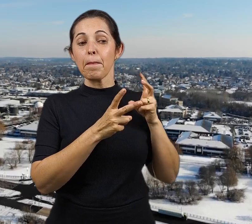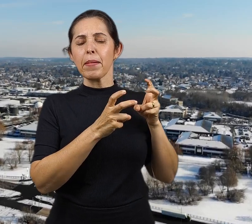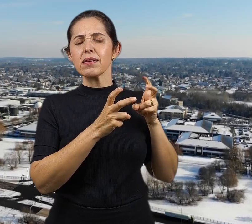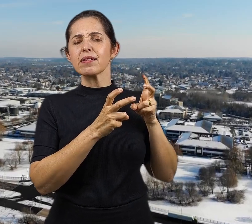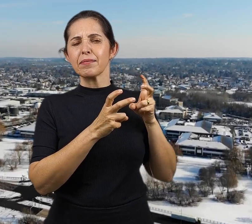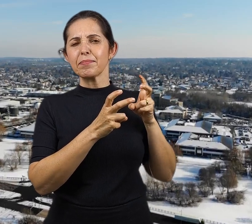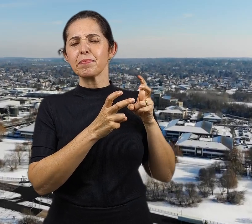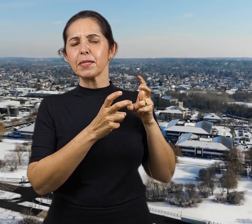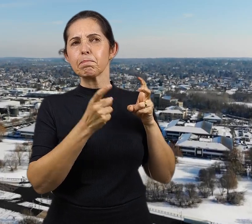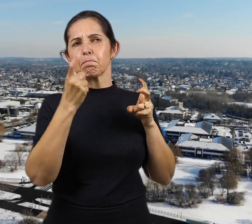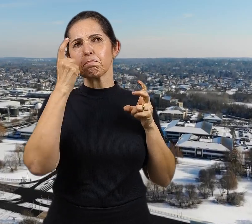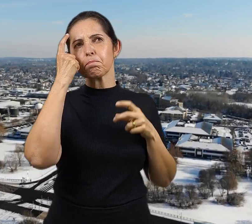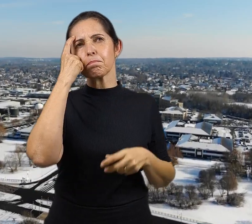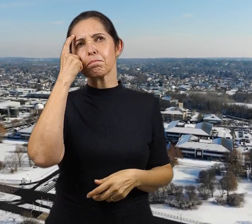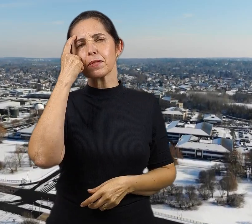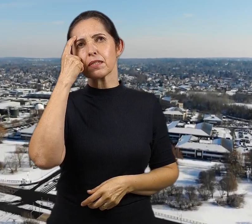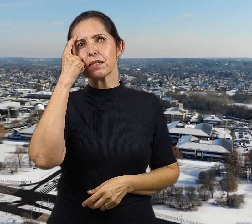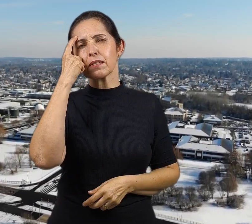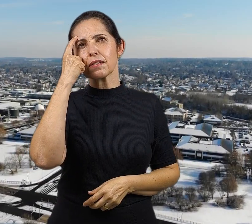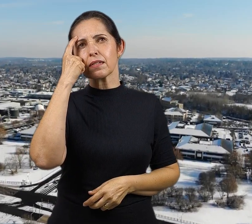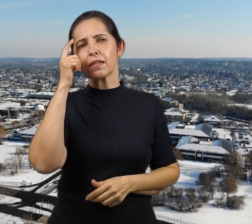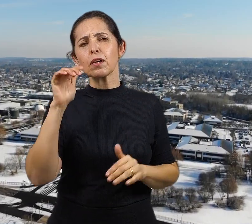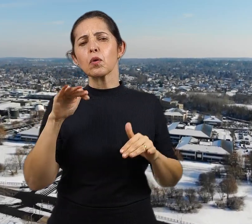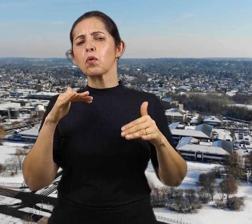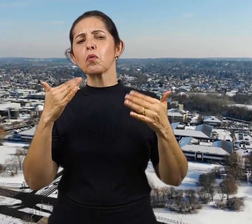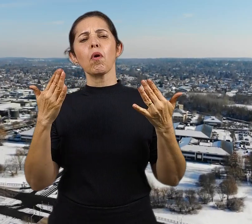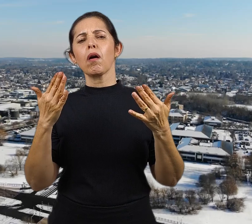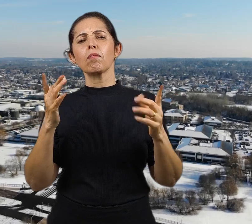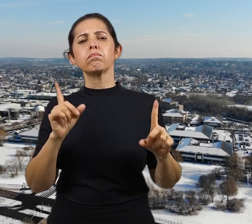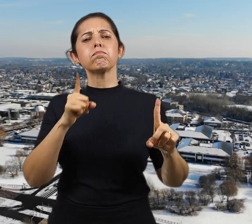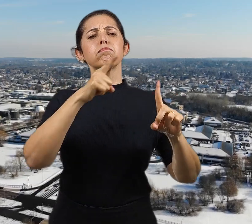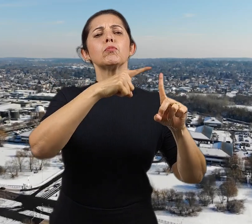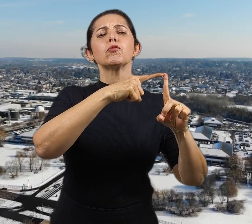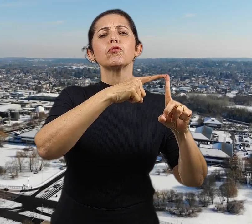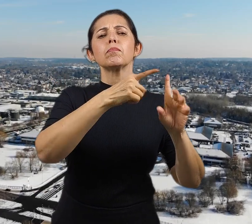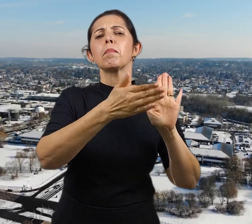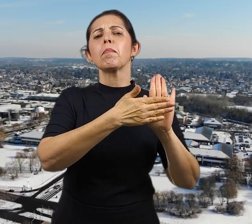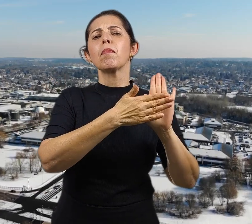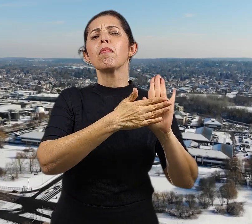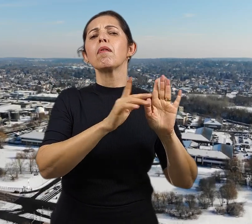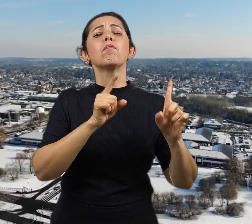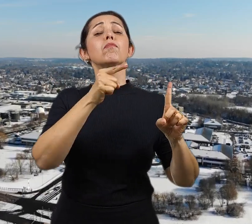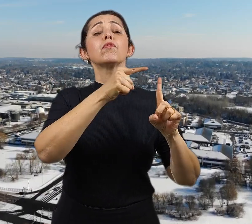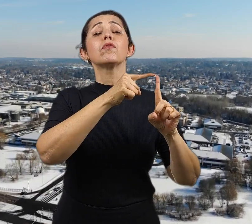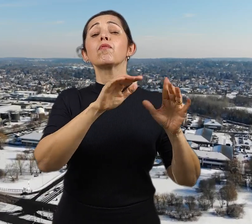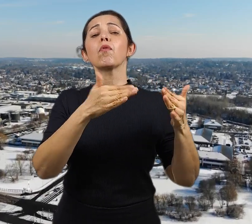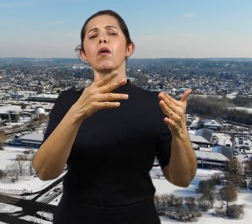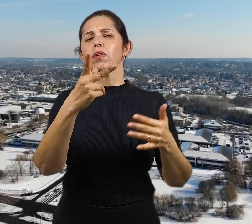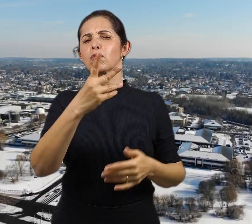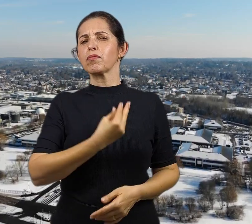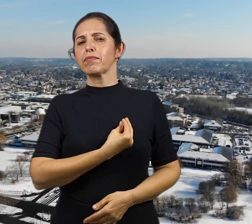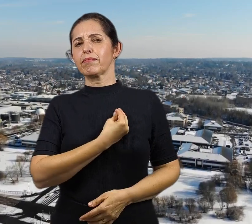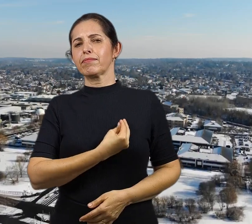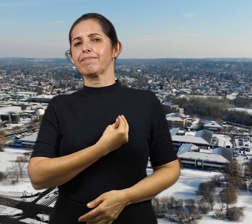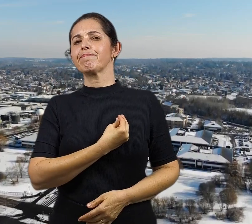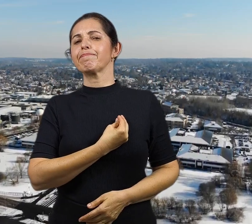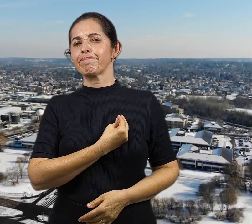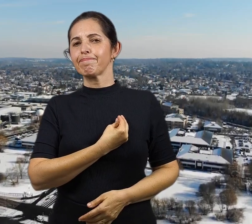qual tem sido o nosso propósito nessa vida. Veja, o contexto aqui fala do povo que saiu de uma escravidão